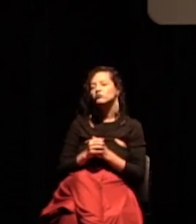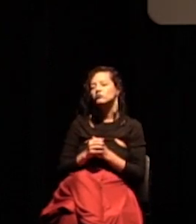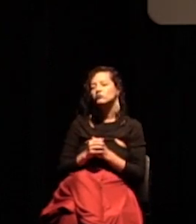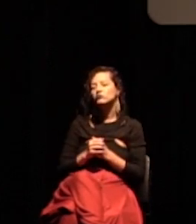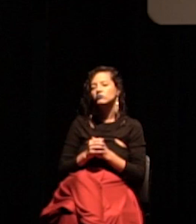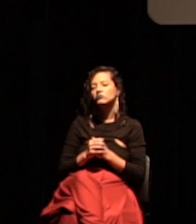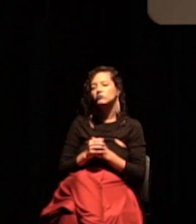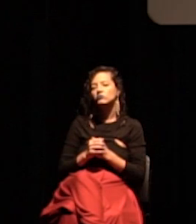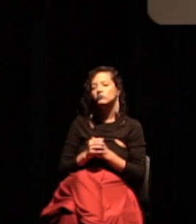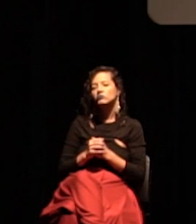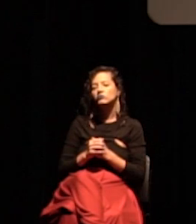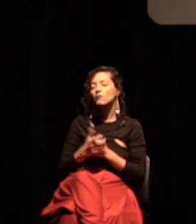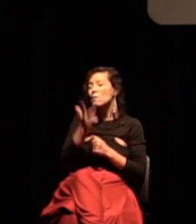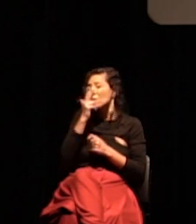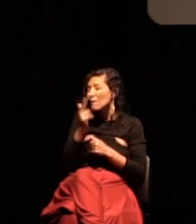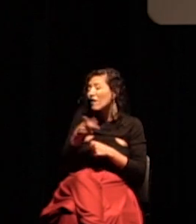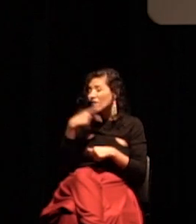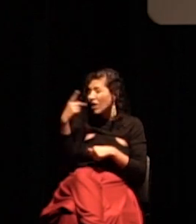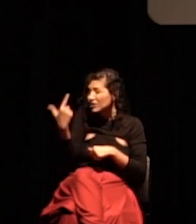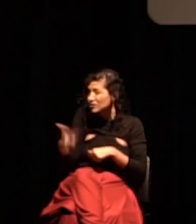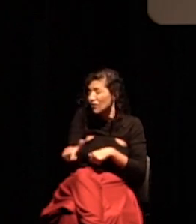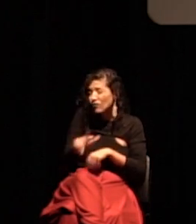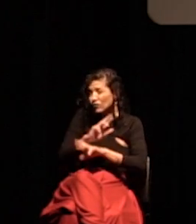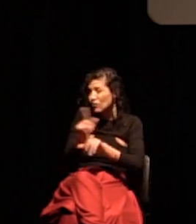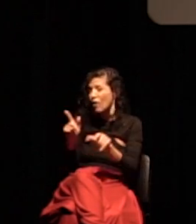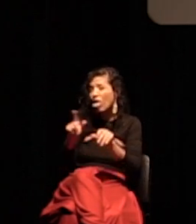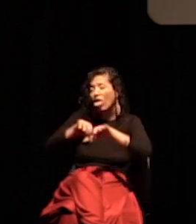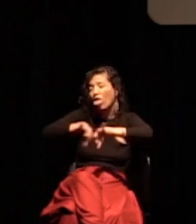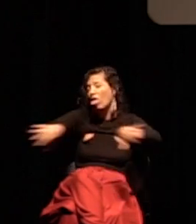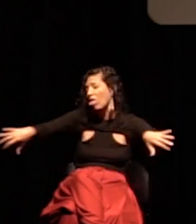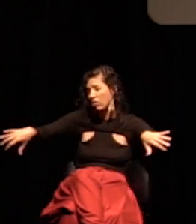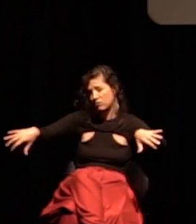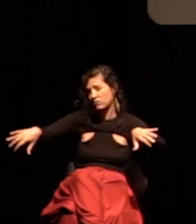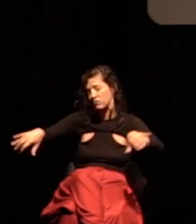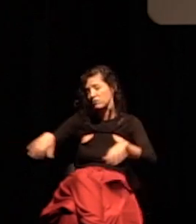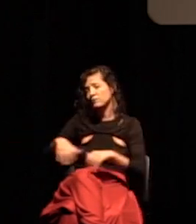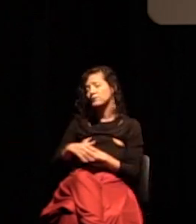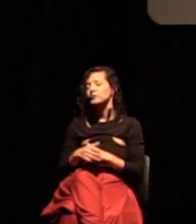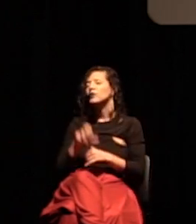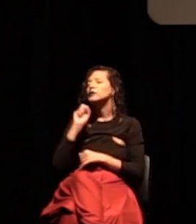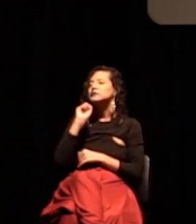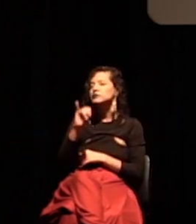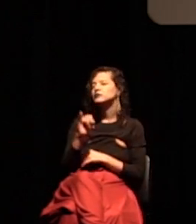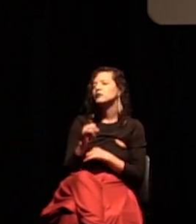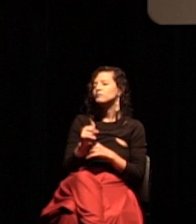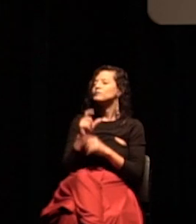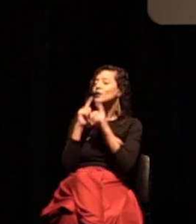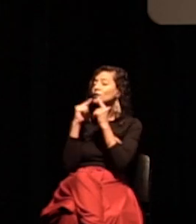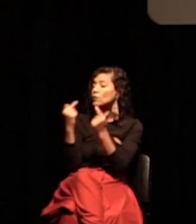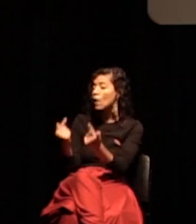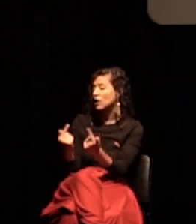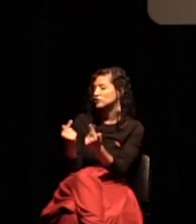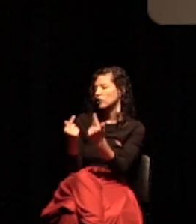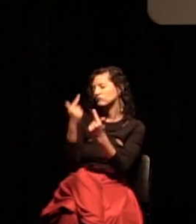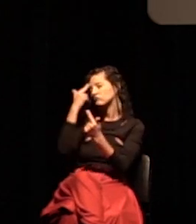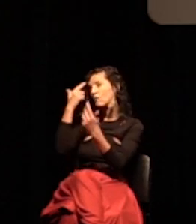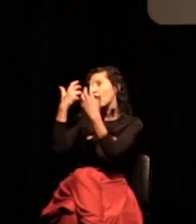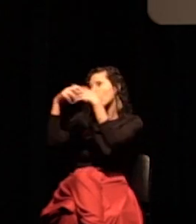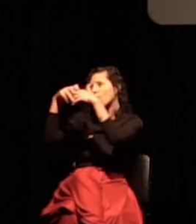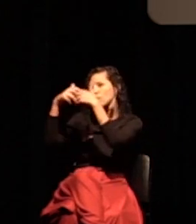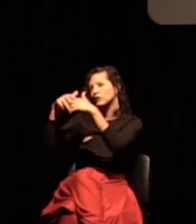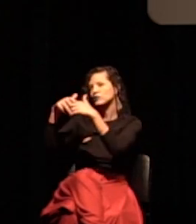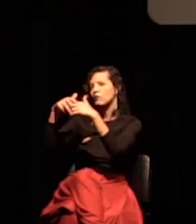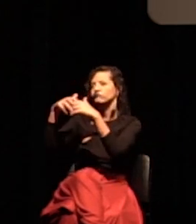é porque não é acendido, de novo, é junto. Se o processo de elaboração da linguagem se dedica à